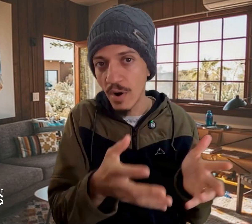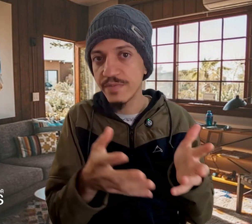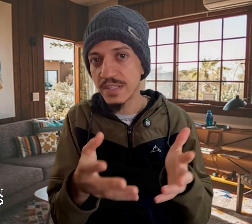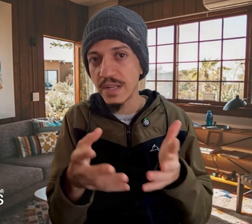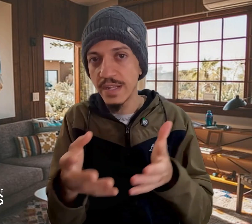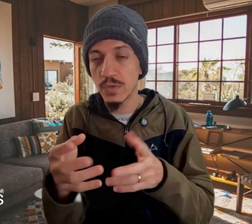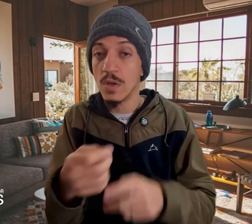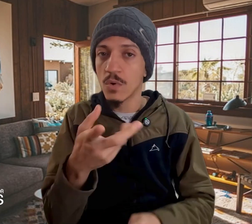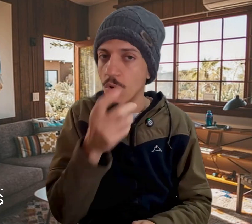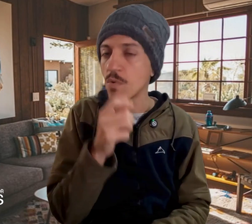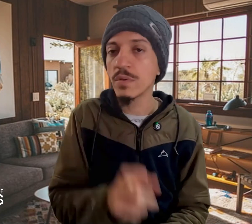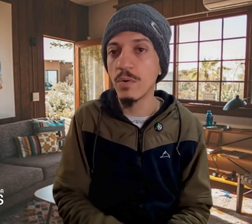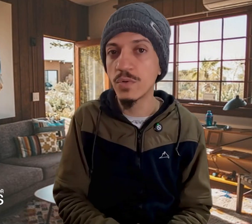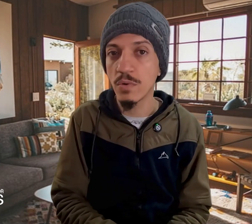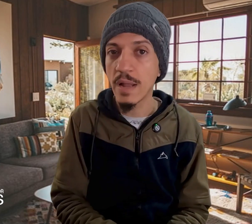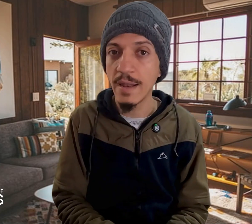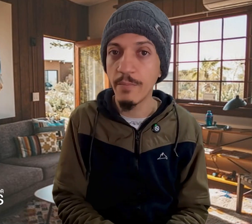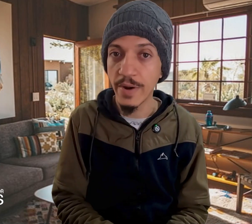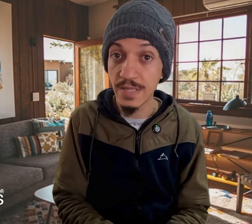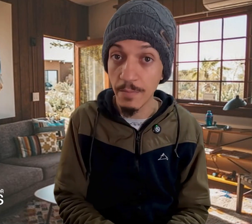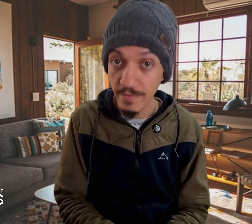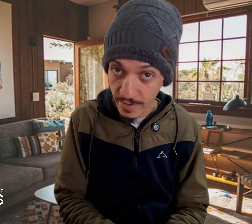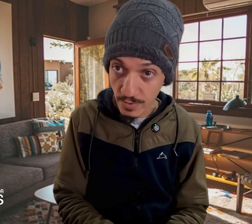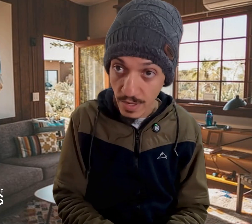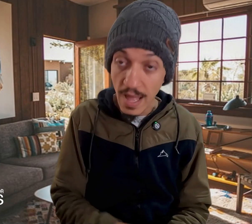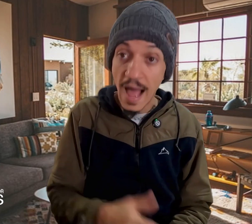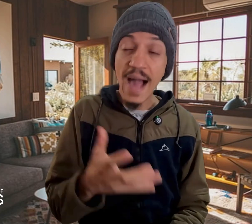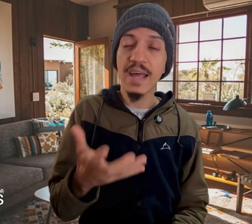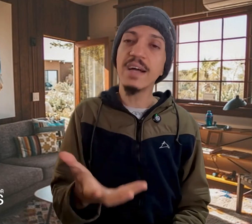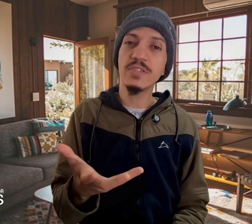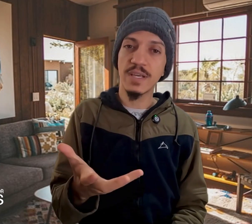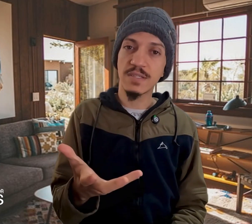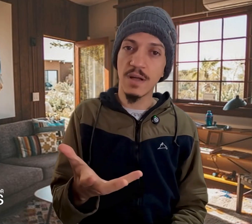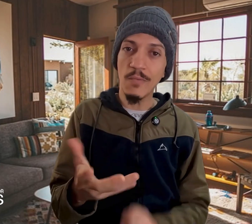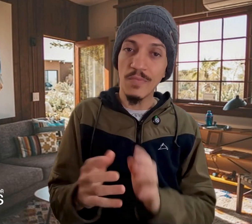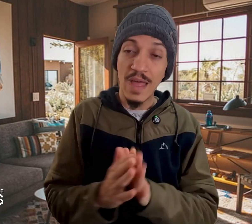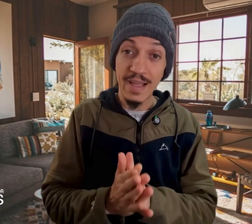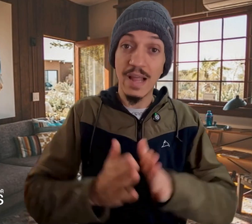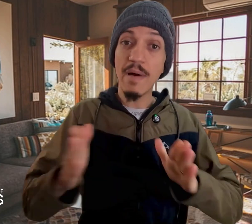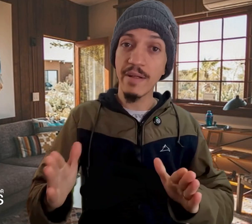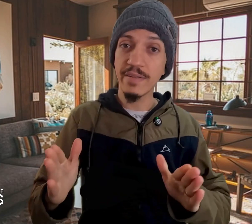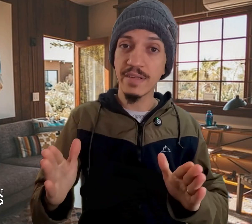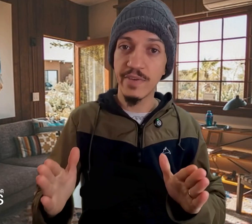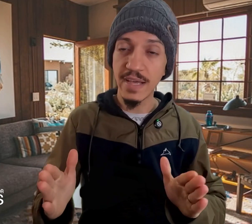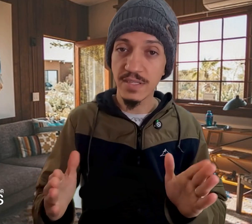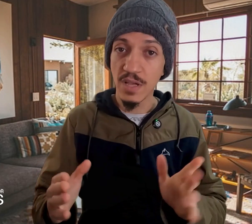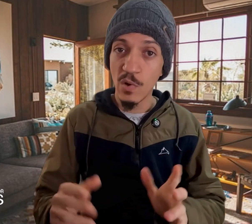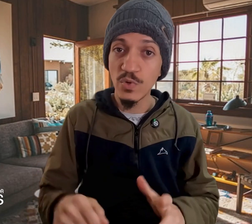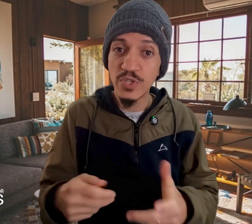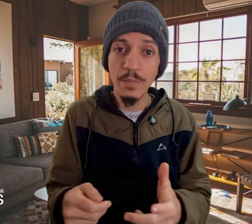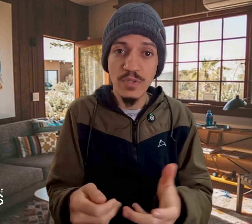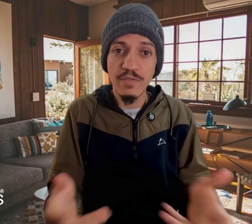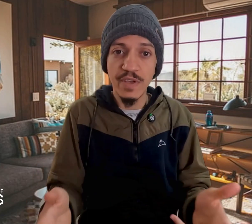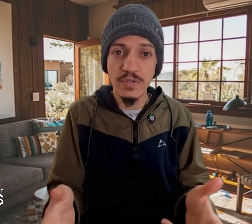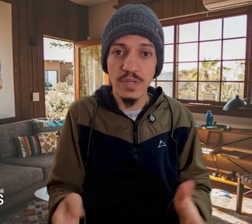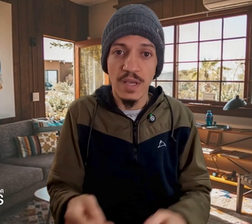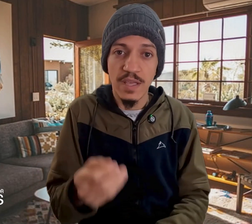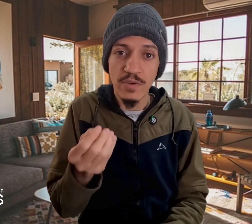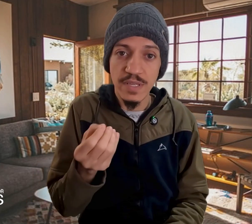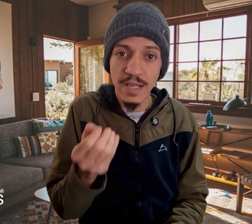fazer isso com conteúdos online, por exemplo, em vídeo. A grande questão é que, na maioria das vezes, os tipos de vídeos que você entra